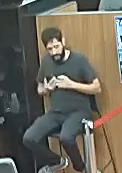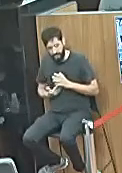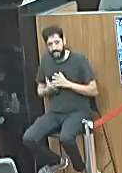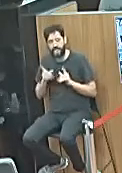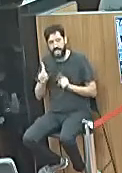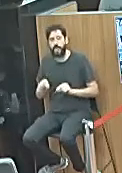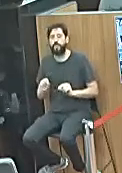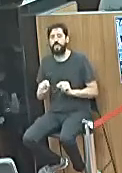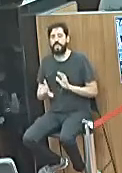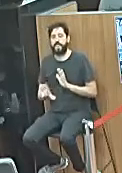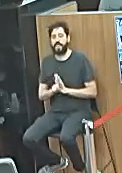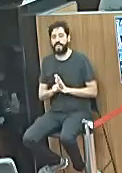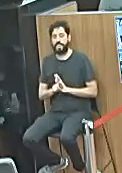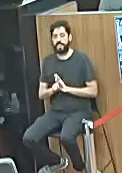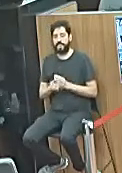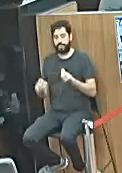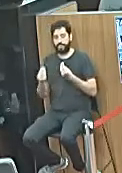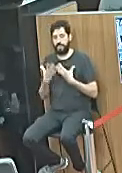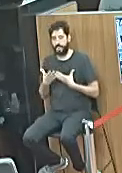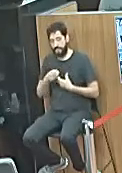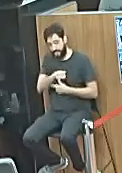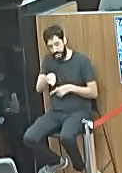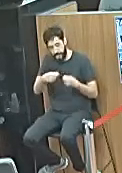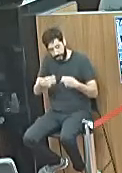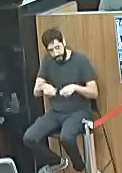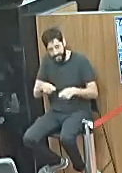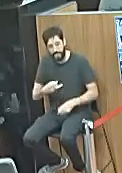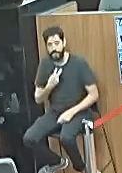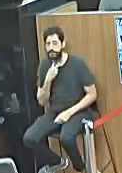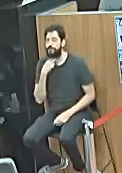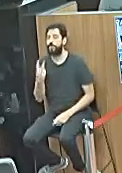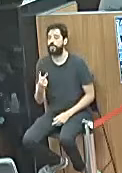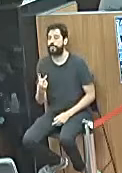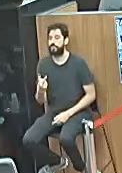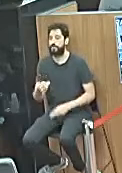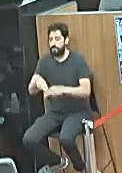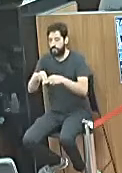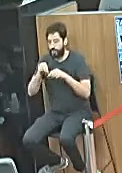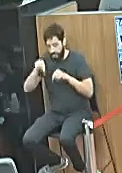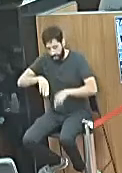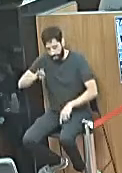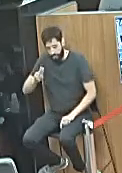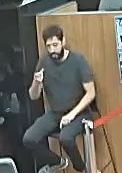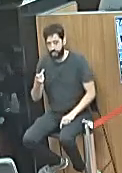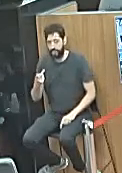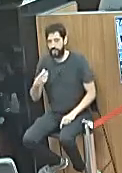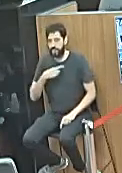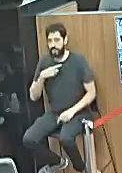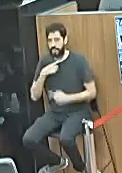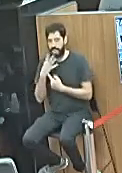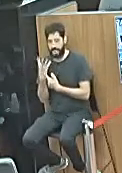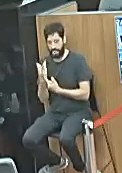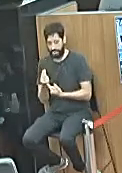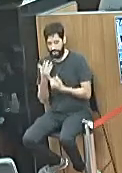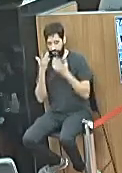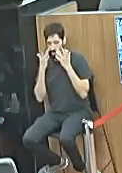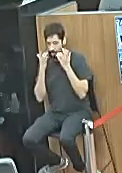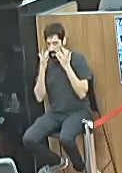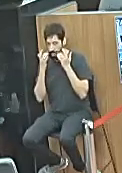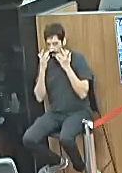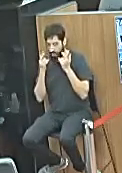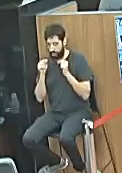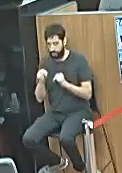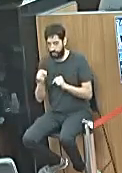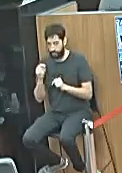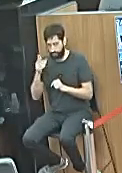uma lei né então eles precisam de porta voz e é por isso que aqui em belo horizonte tem uma artista de teatro que